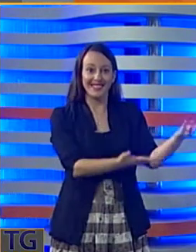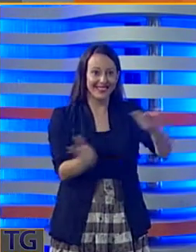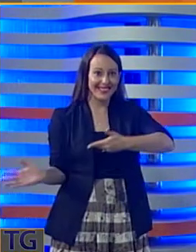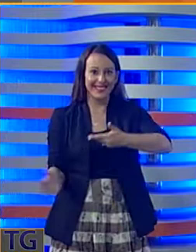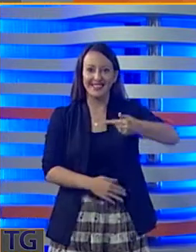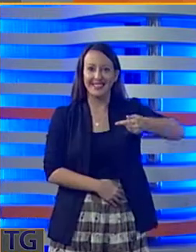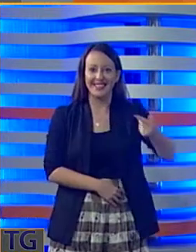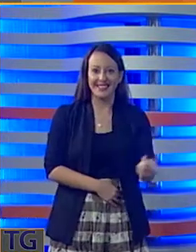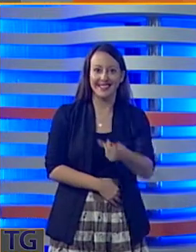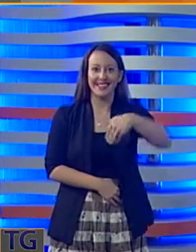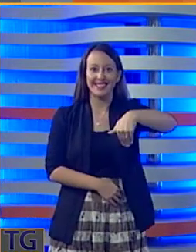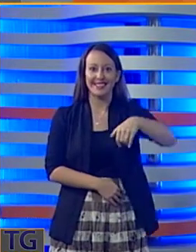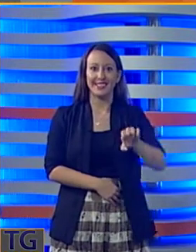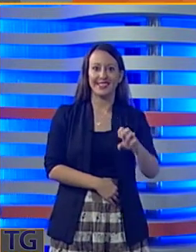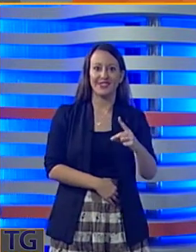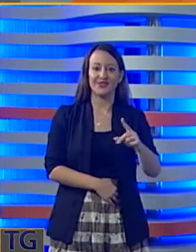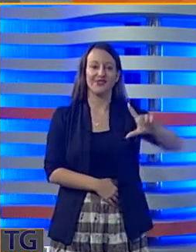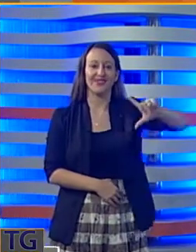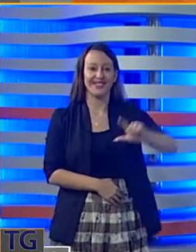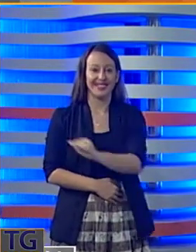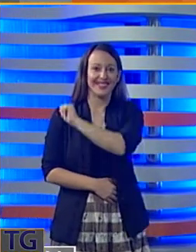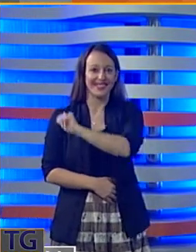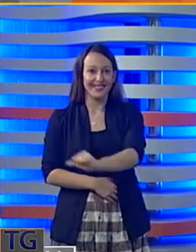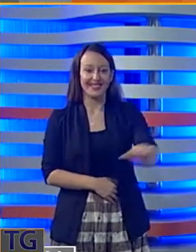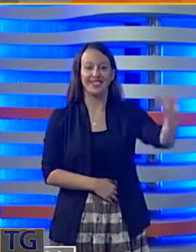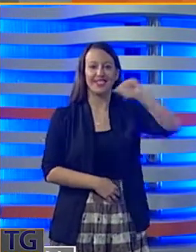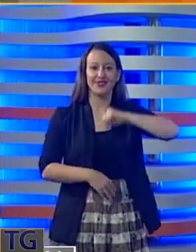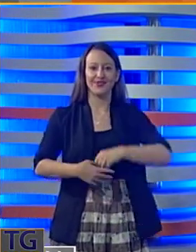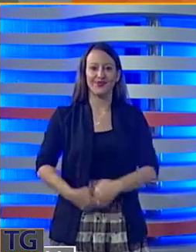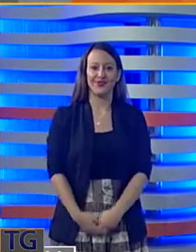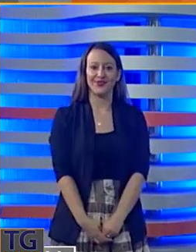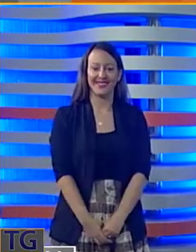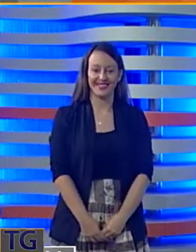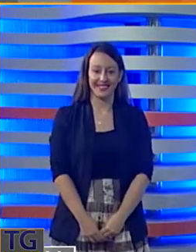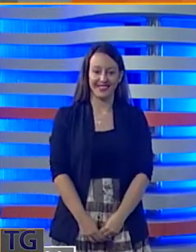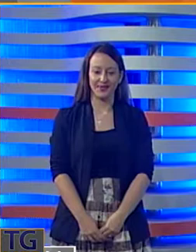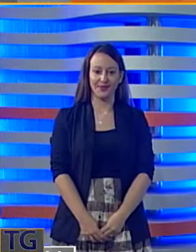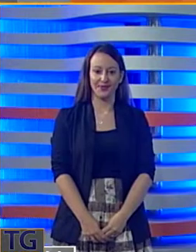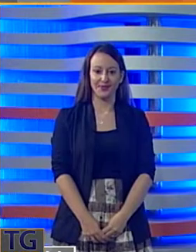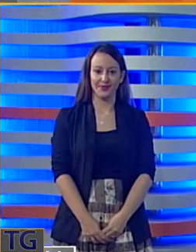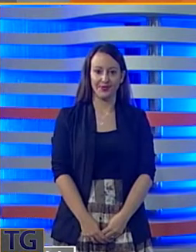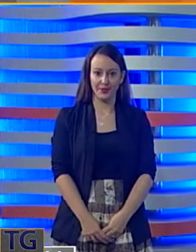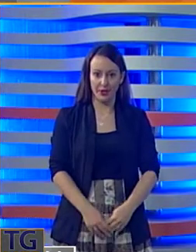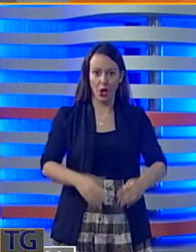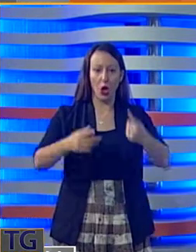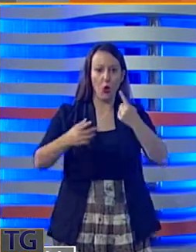Bentrovati al TGMed LIS, l'informazione nella lingua italiana dei segni a cura della redazione del